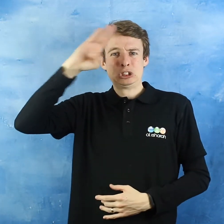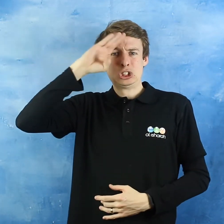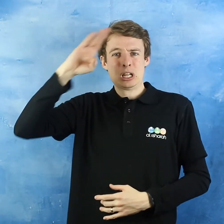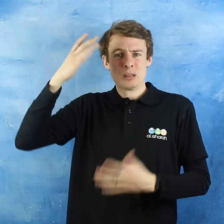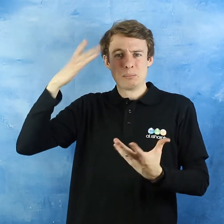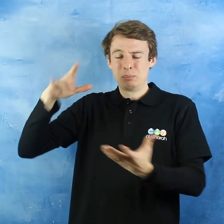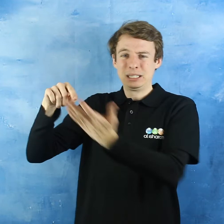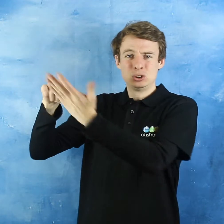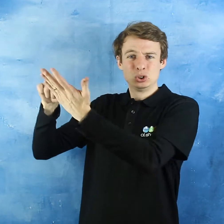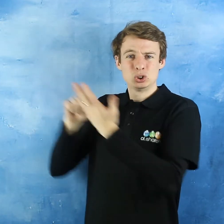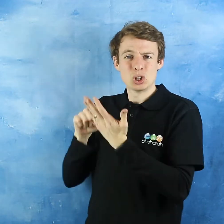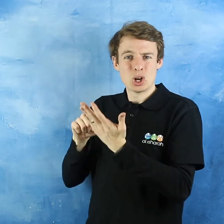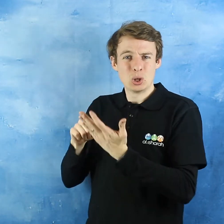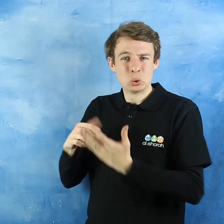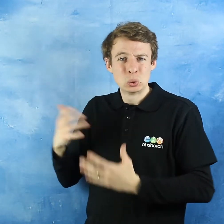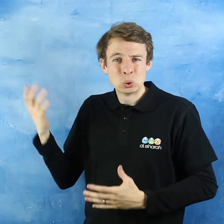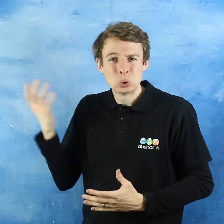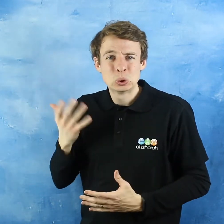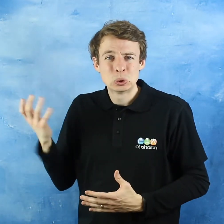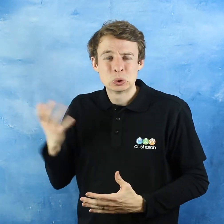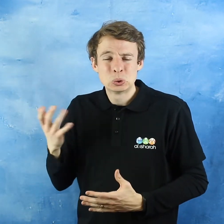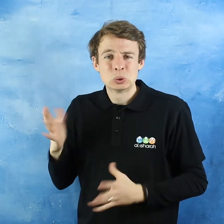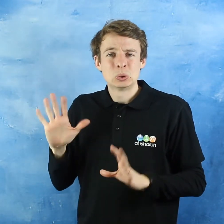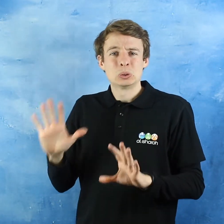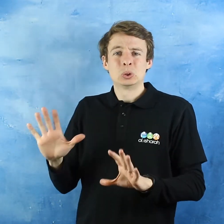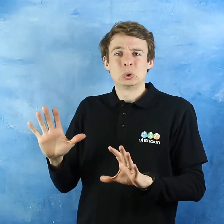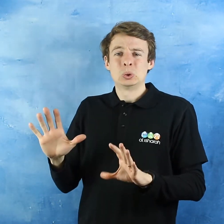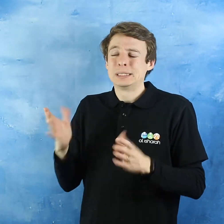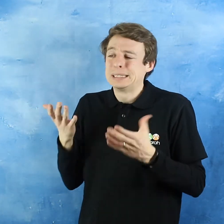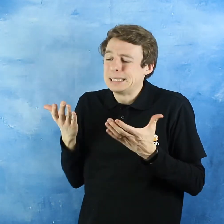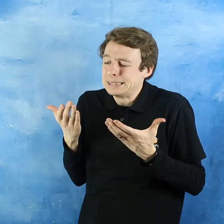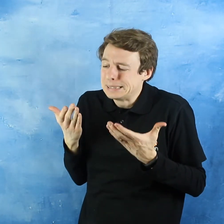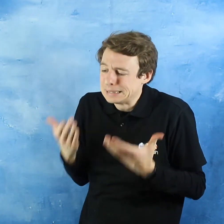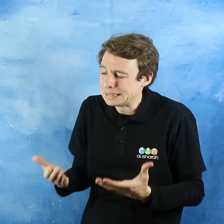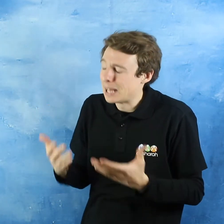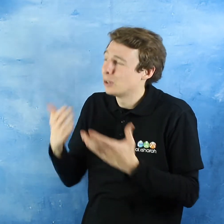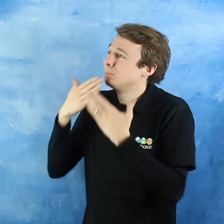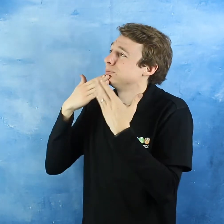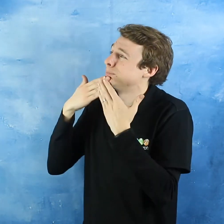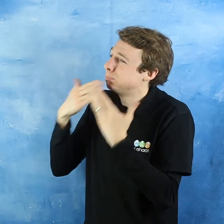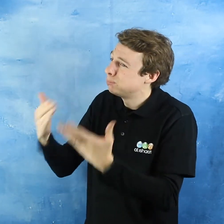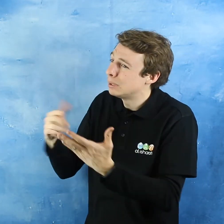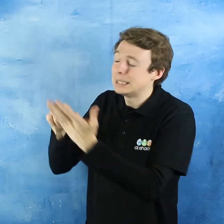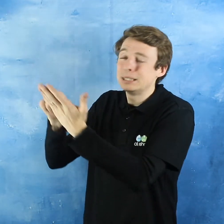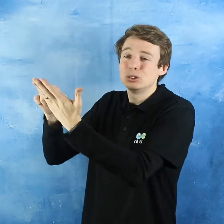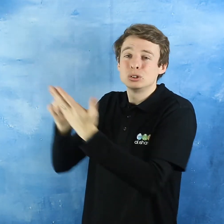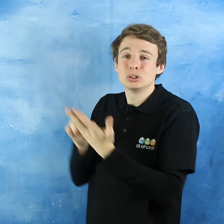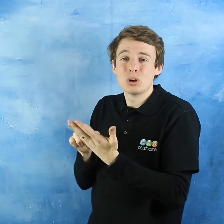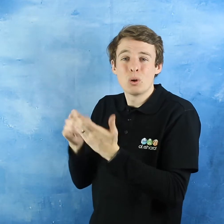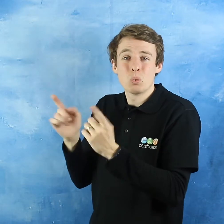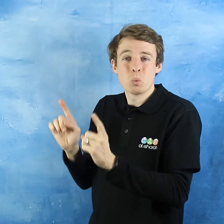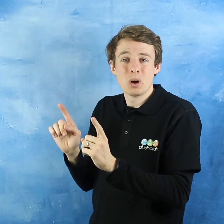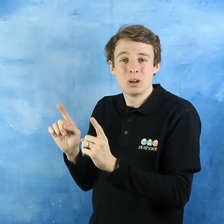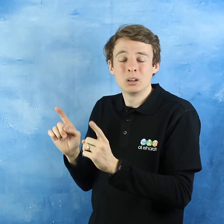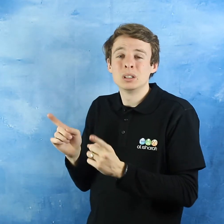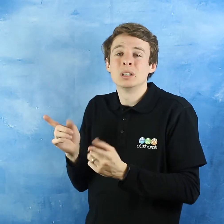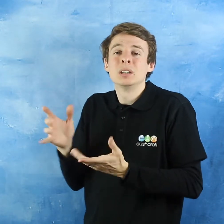your blessing? After a little while, فَصَارَ الْبَحْرُ كَأَنَّهُ قَدْ حَزَيْتٍ. So the whole sea